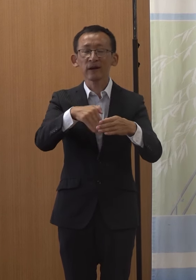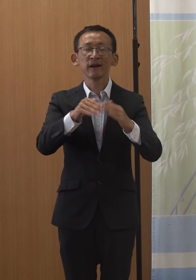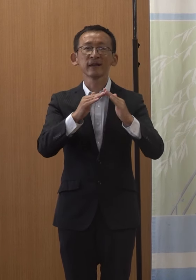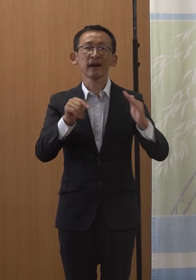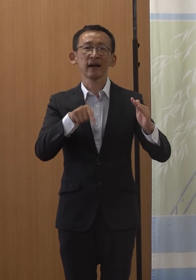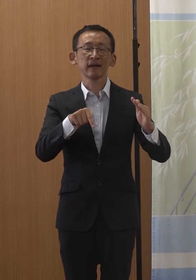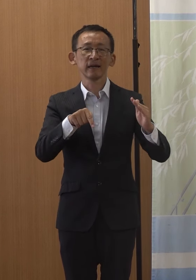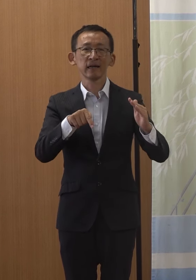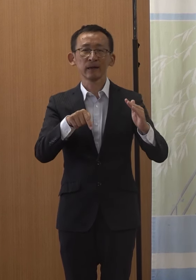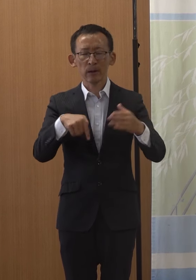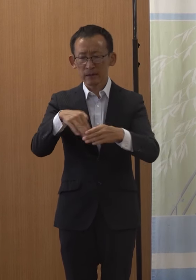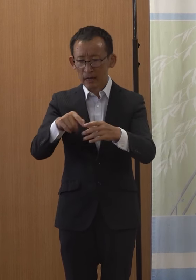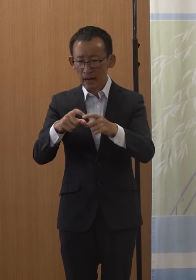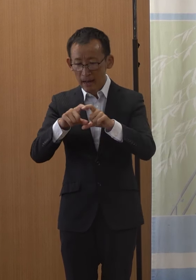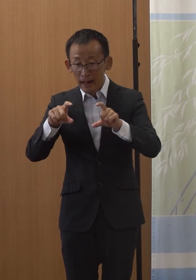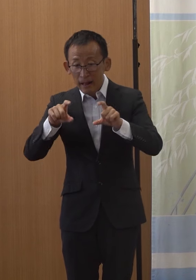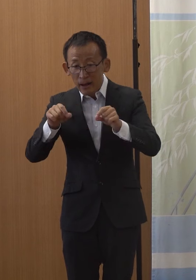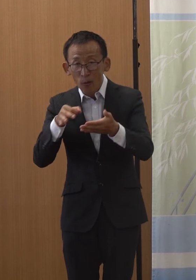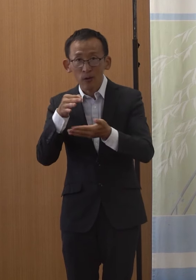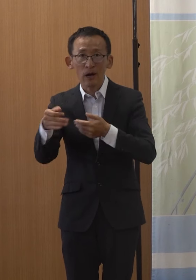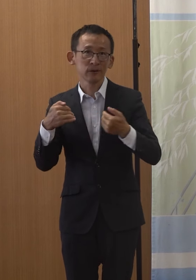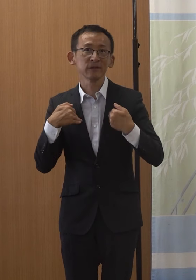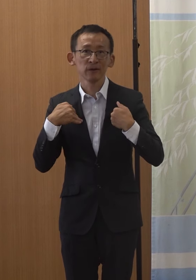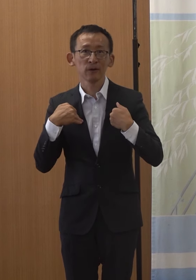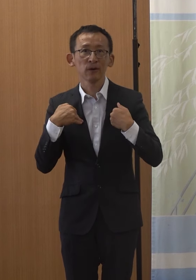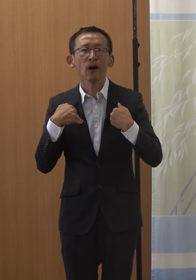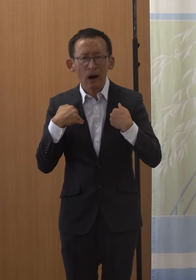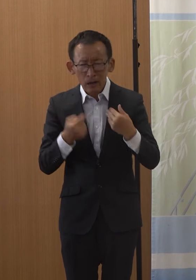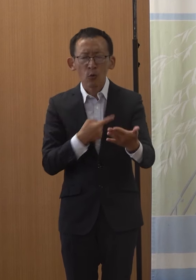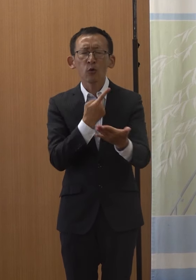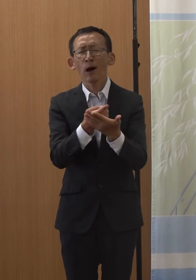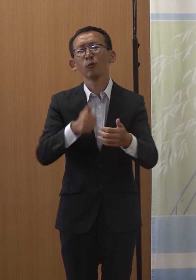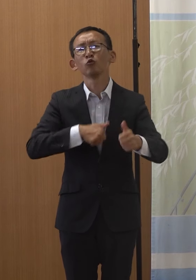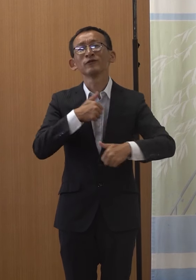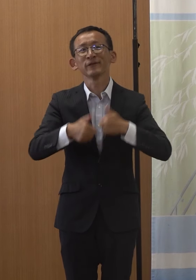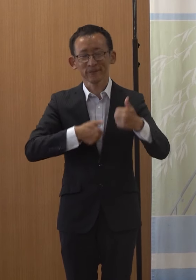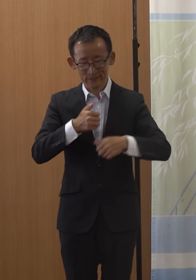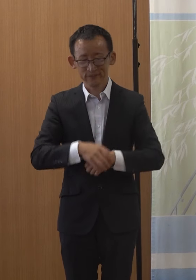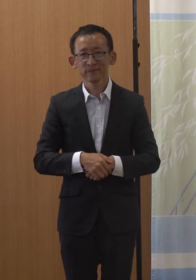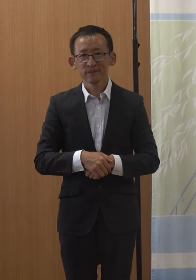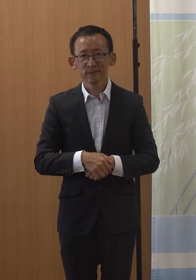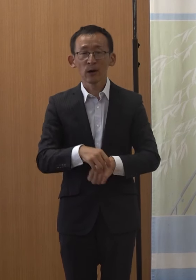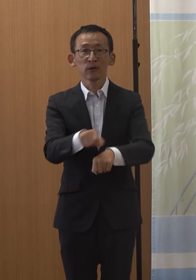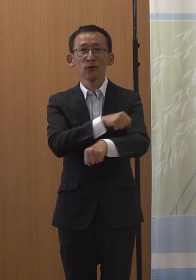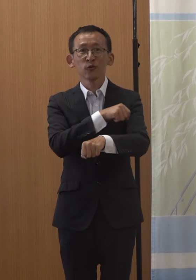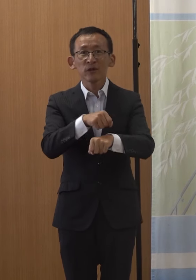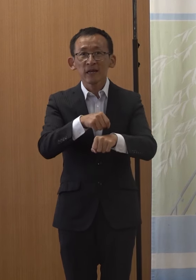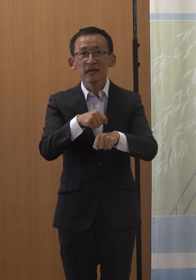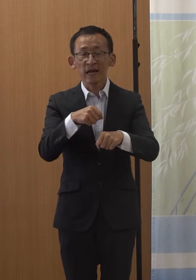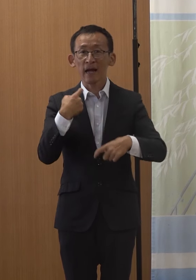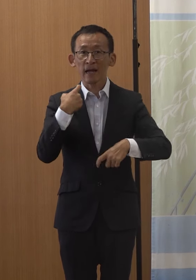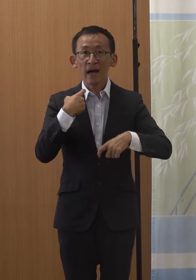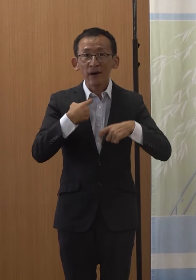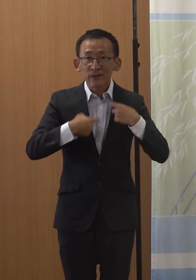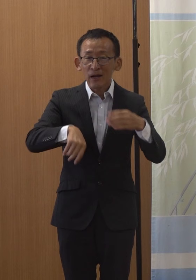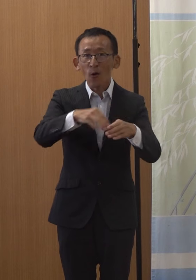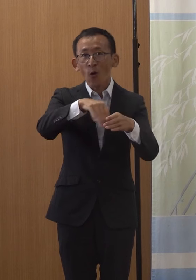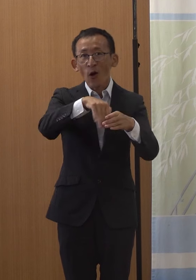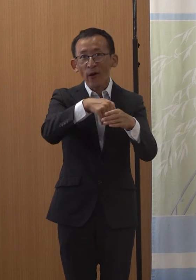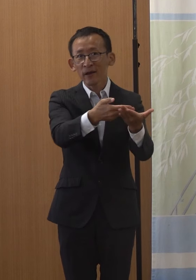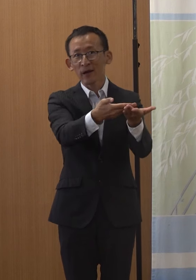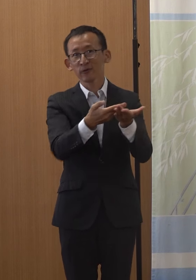券の購入が必要ですが、どなたでもお気軽に参加できます。特に学生がお茶を立ててくれるということ